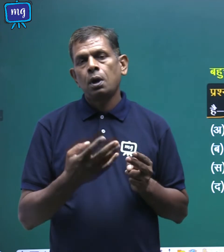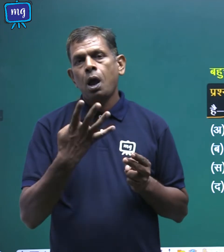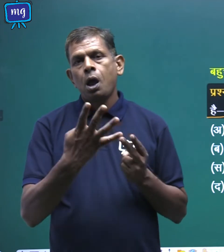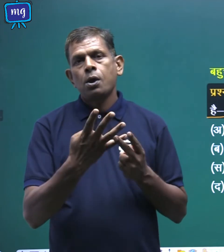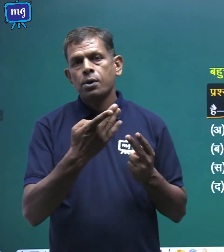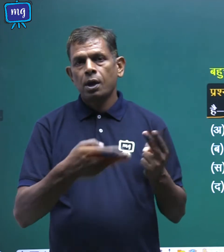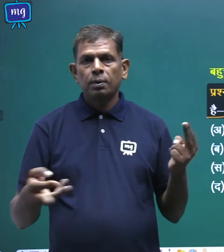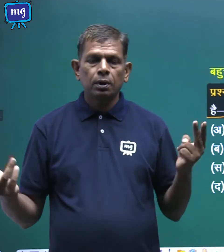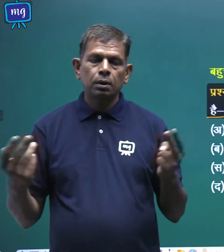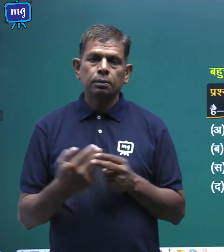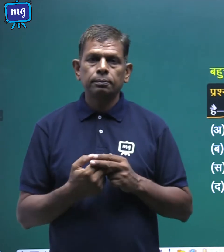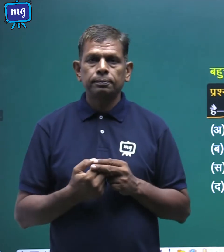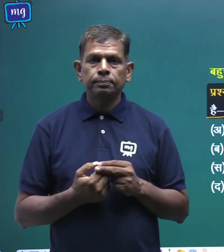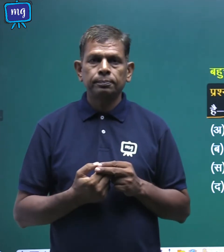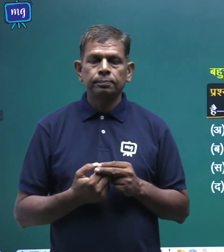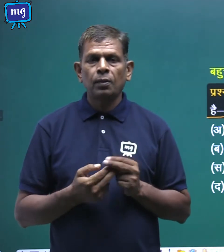प्रकार की।